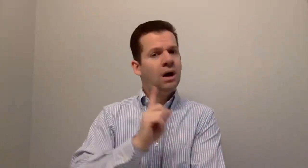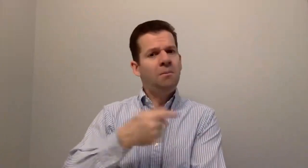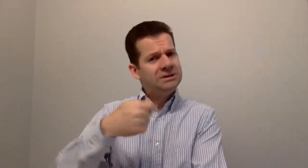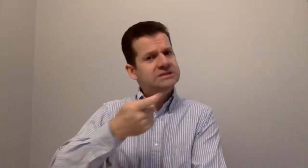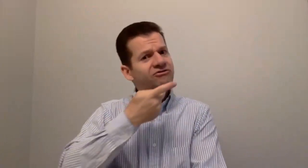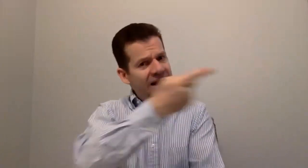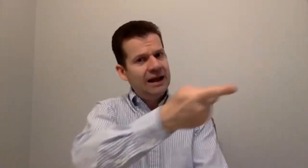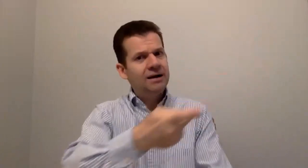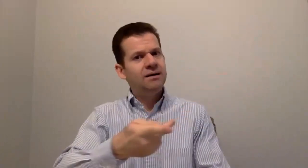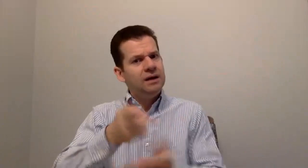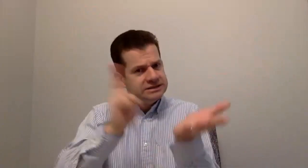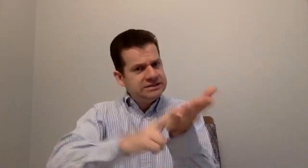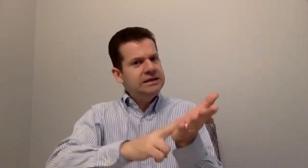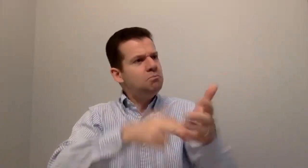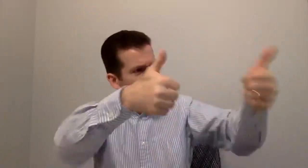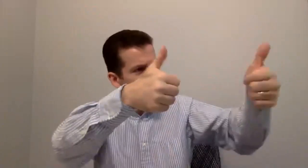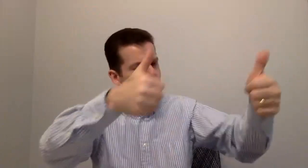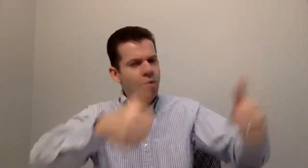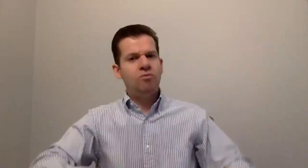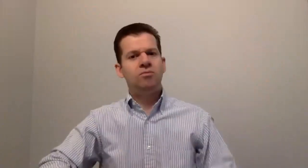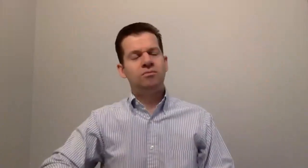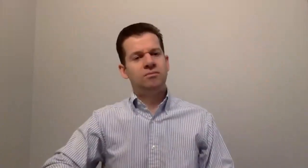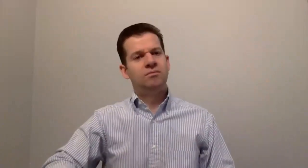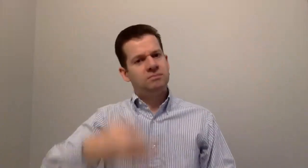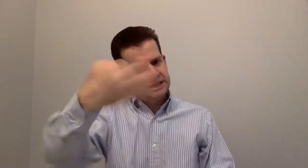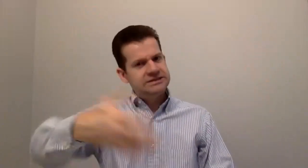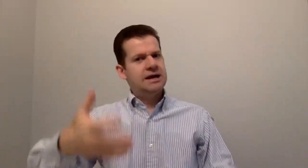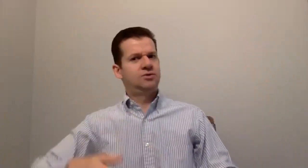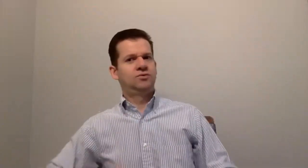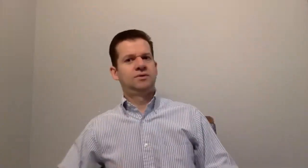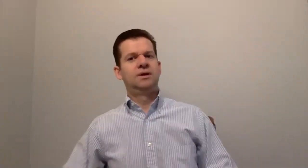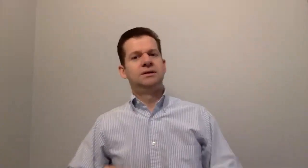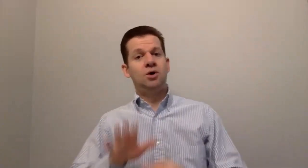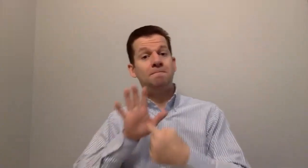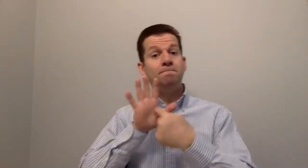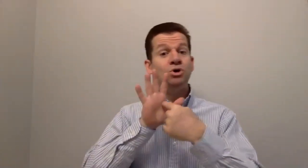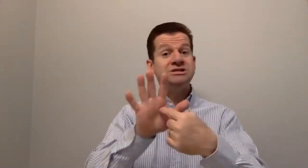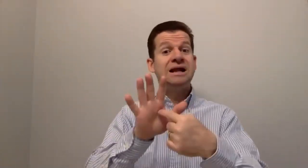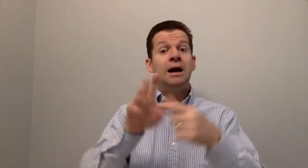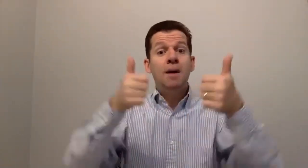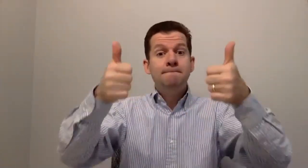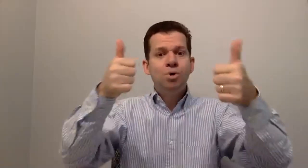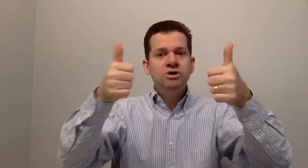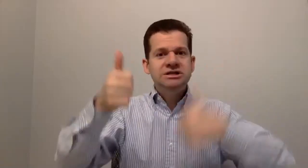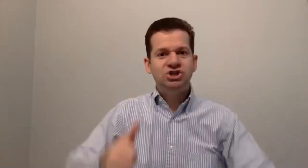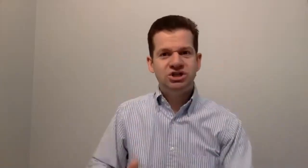Não, precisa falar. Sim, muito bom. Tá certo. Então, mostrar